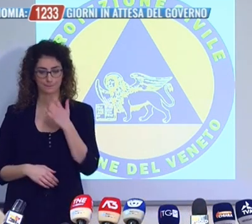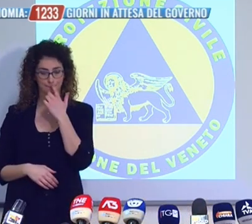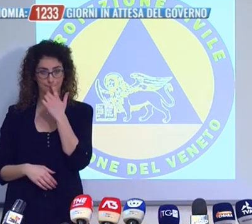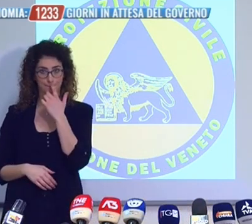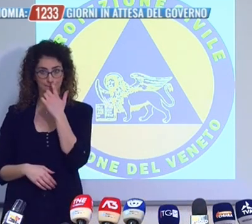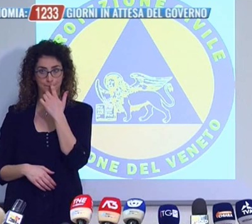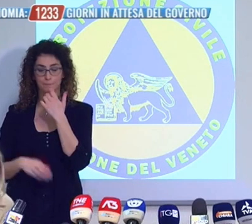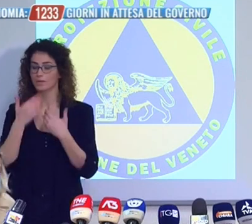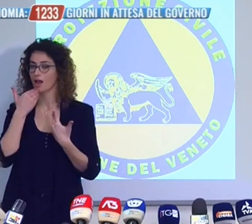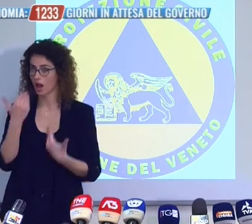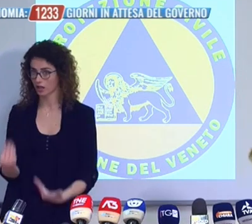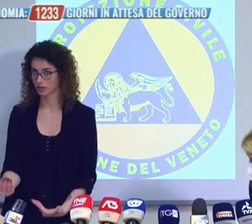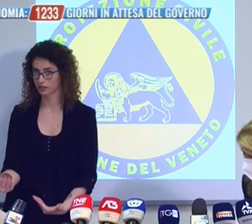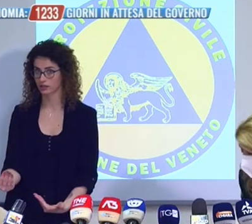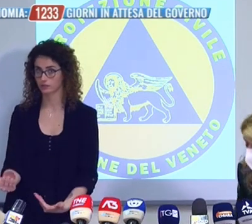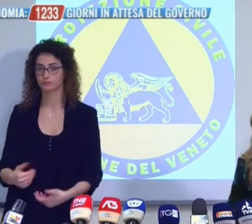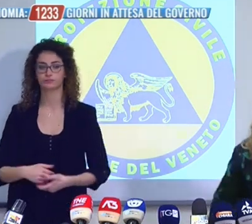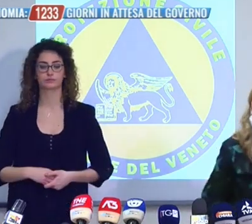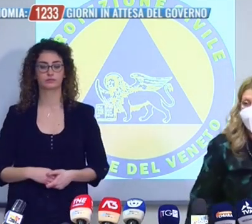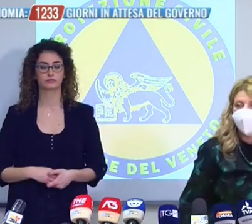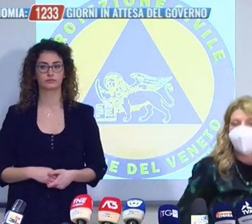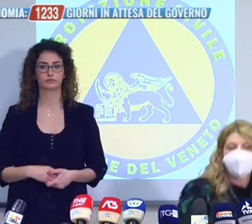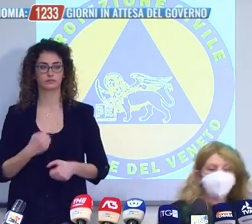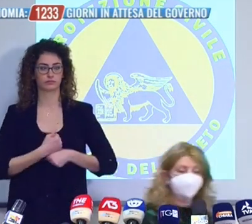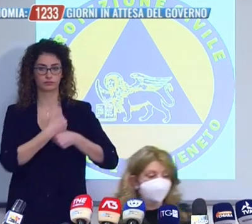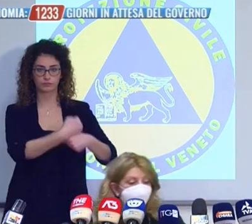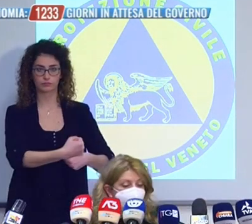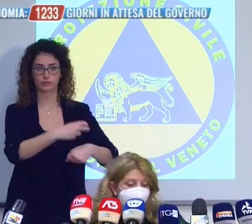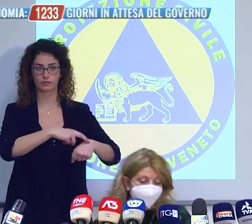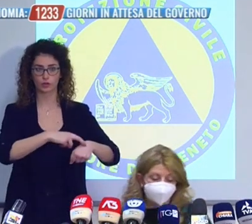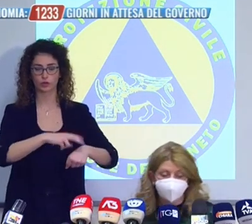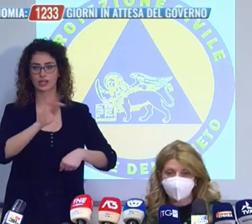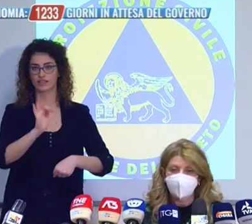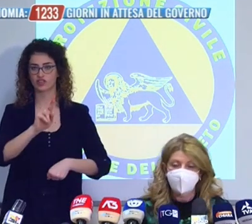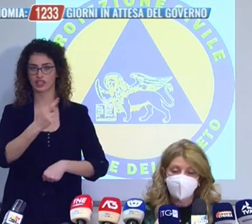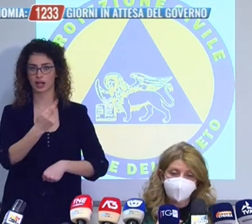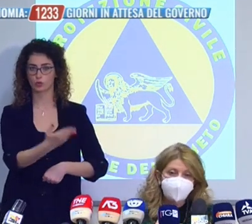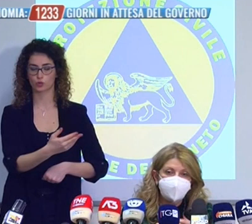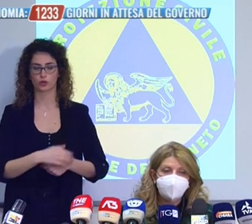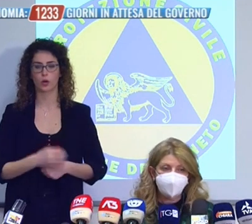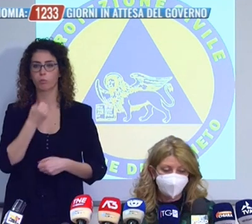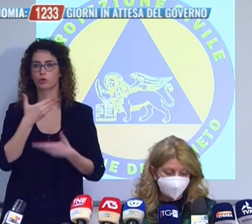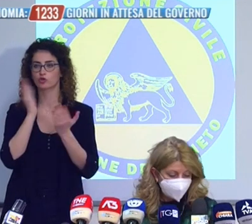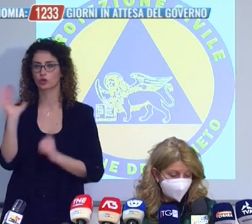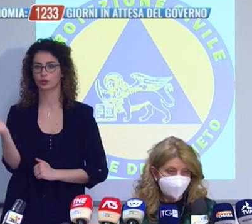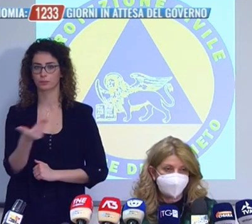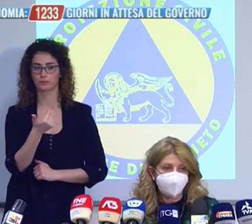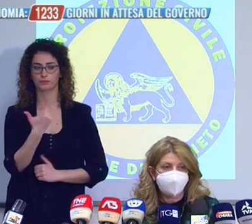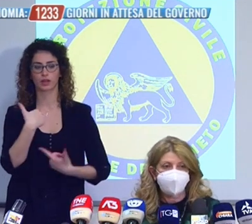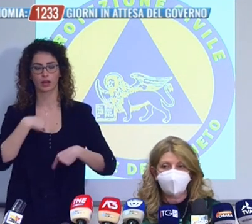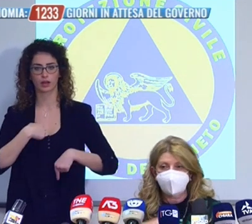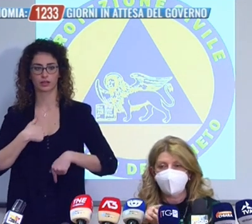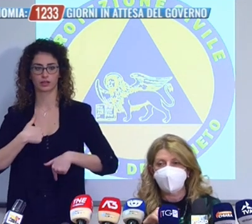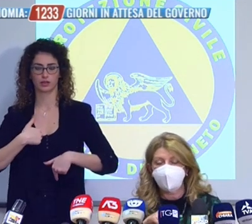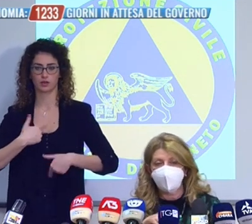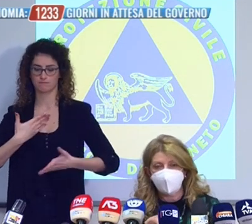No, allora grazie all'assessore e parola alla dottoressa Francesca Russo. Buongiorno a tutti, anch'io sarò